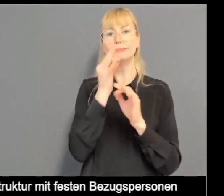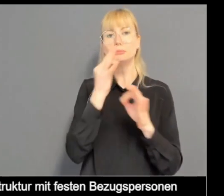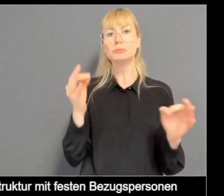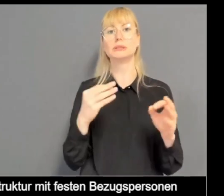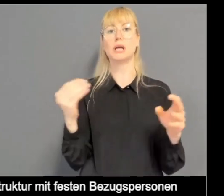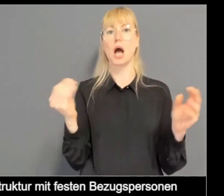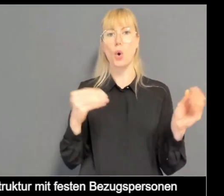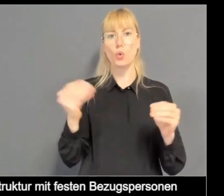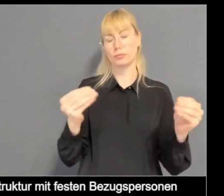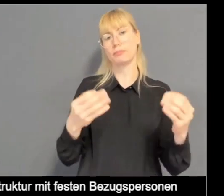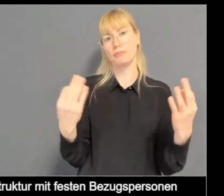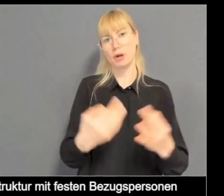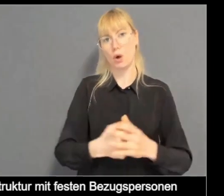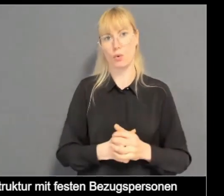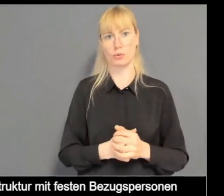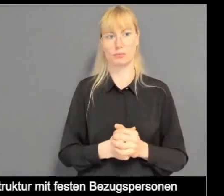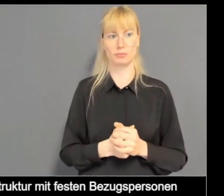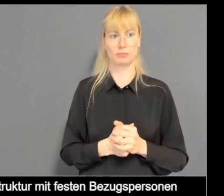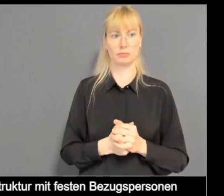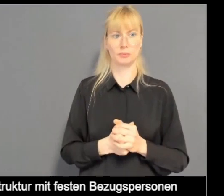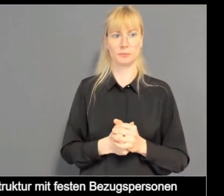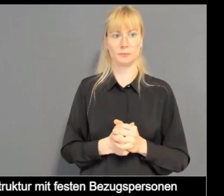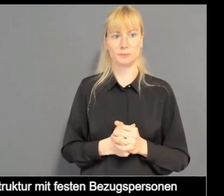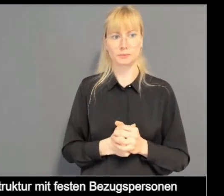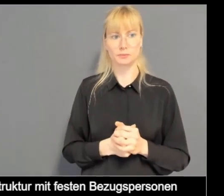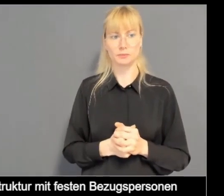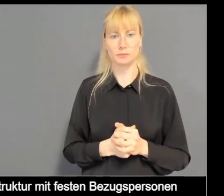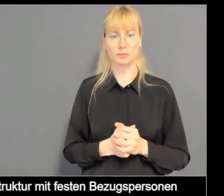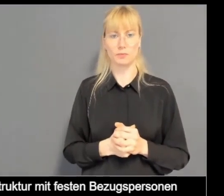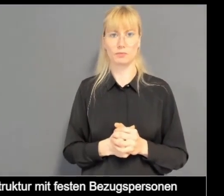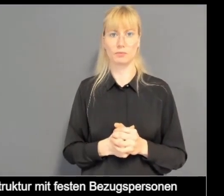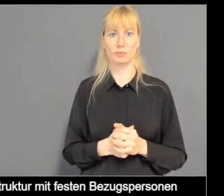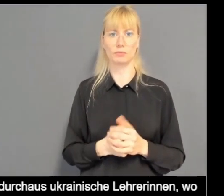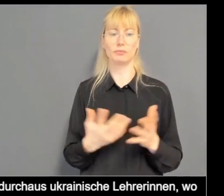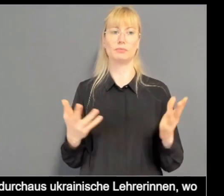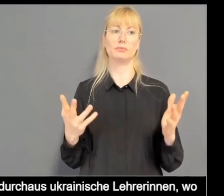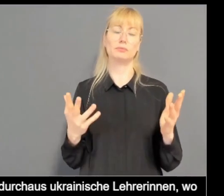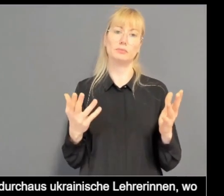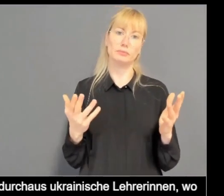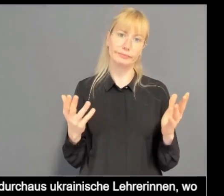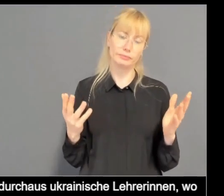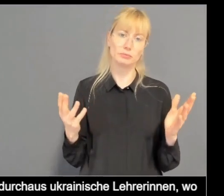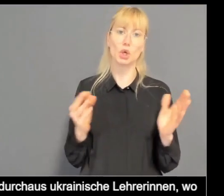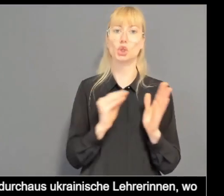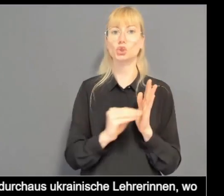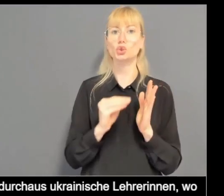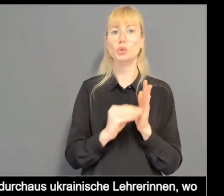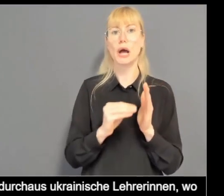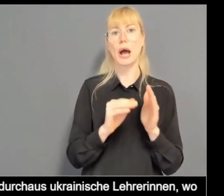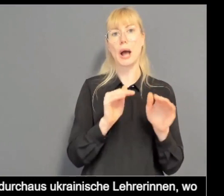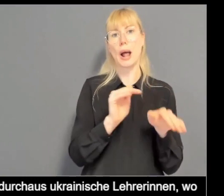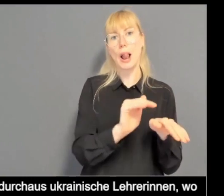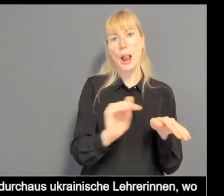Bedarf. Wir sehen das jetzt schon, dadurch, dass auch eine Freizügigkeit bei den Flüchtlingen besteht, ist nicht so haben, dass wir